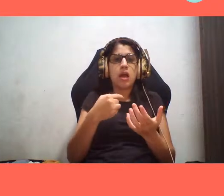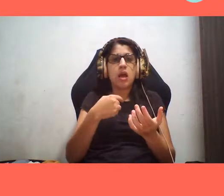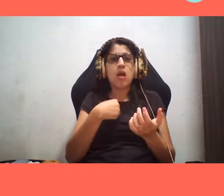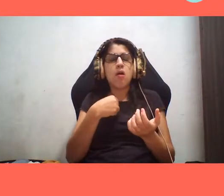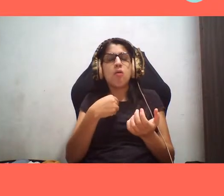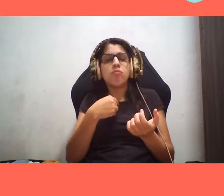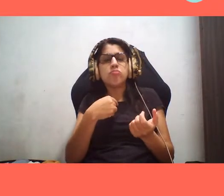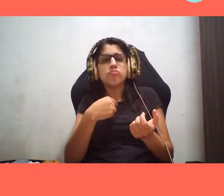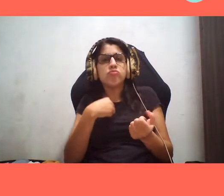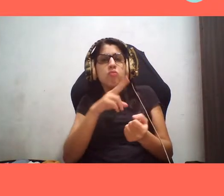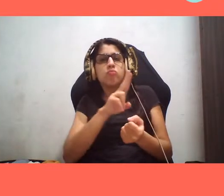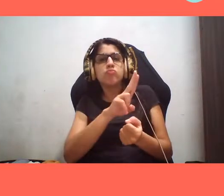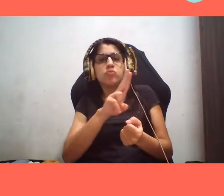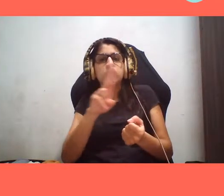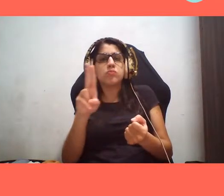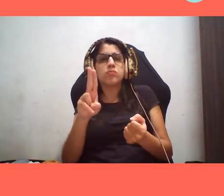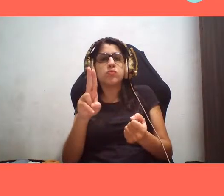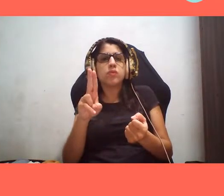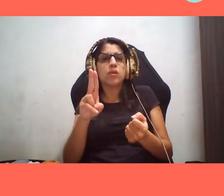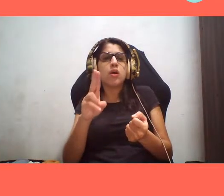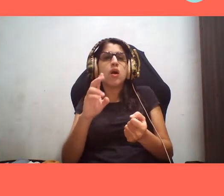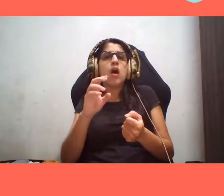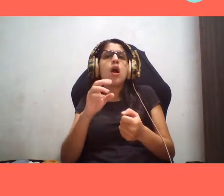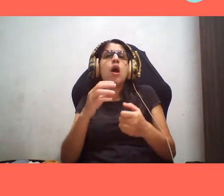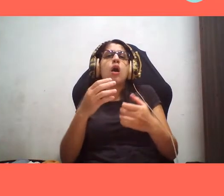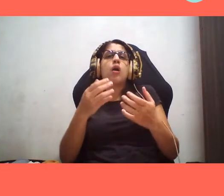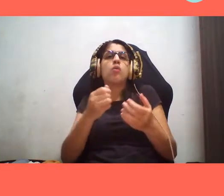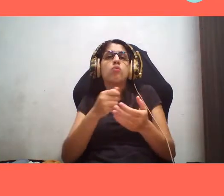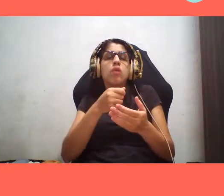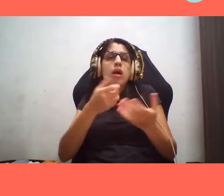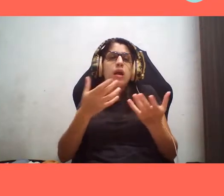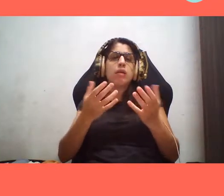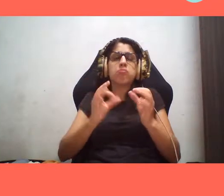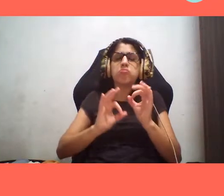de condição planetária.